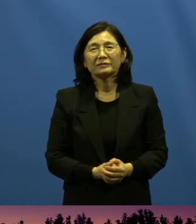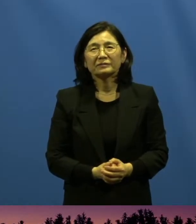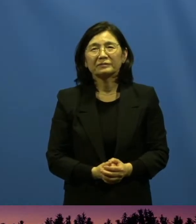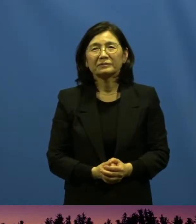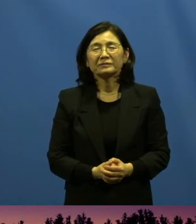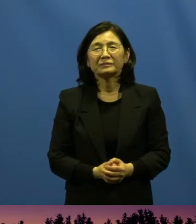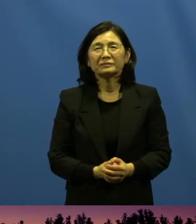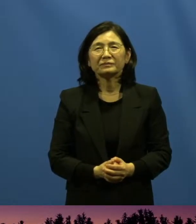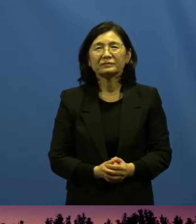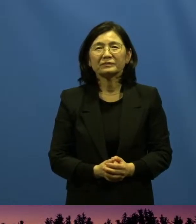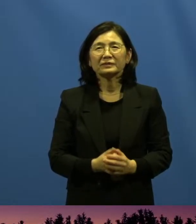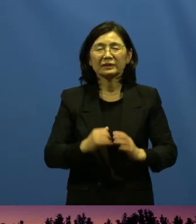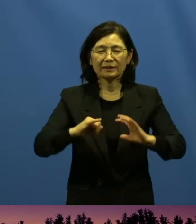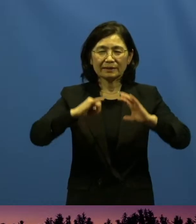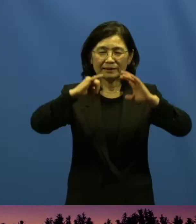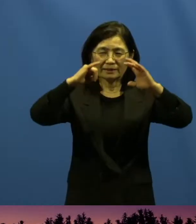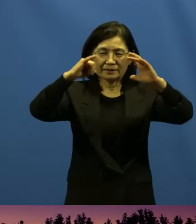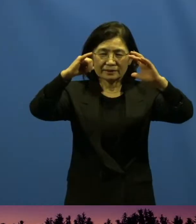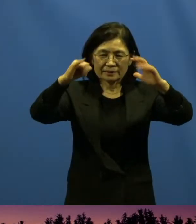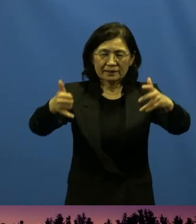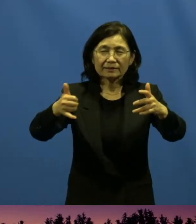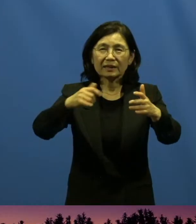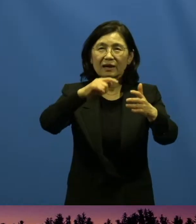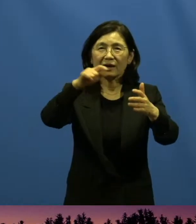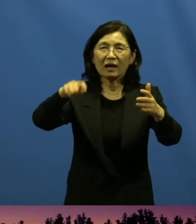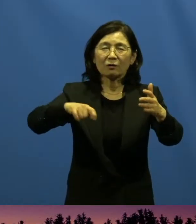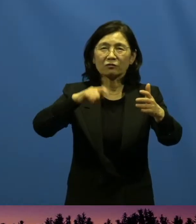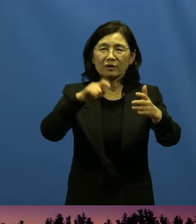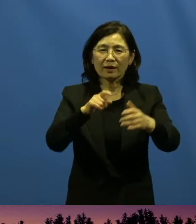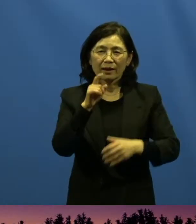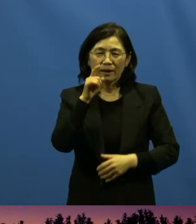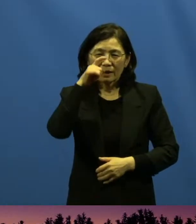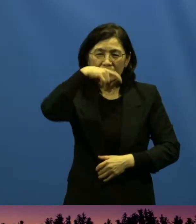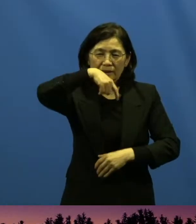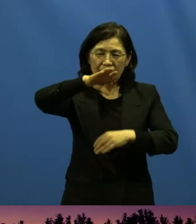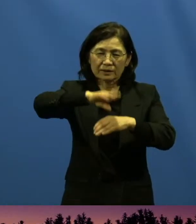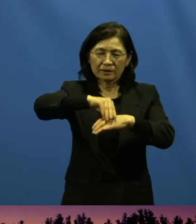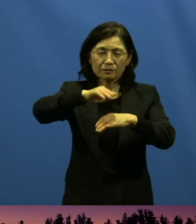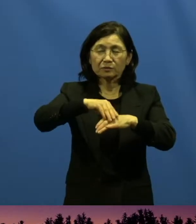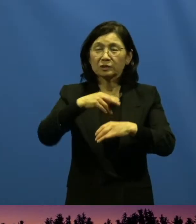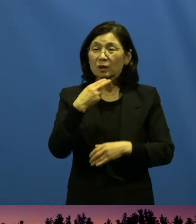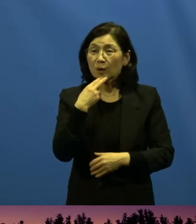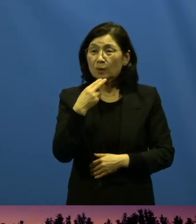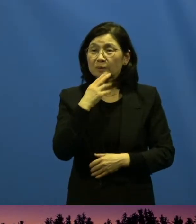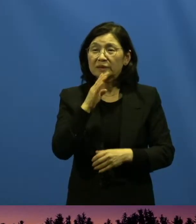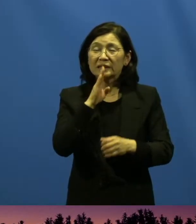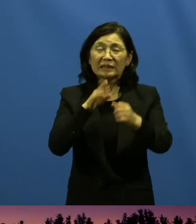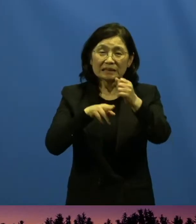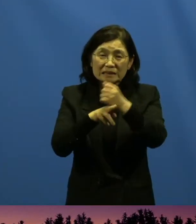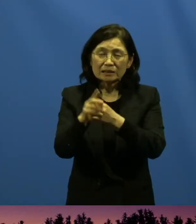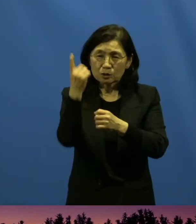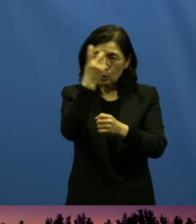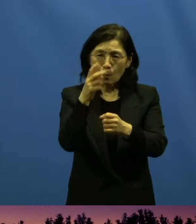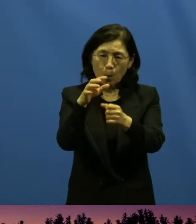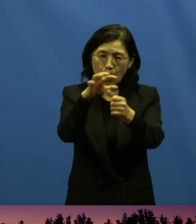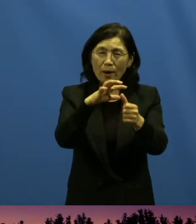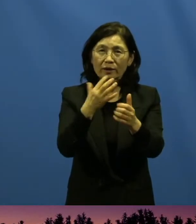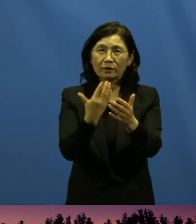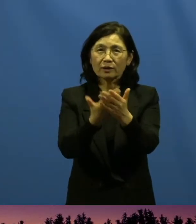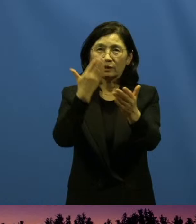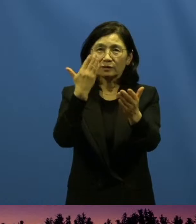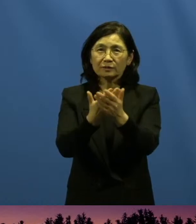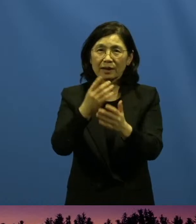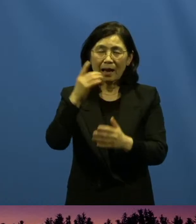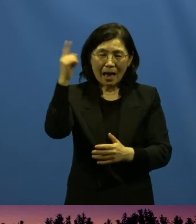이 세상의 세속의 물결에 오염되지 않게 하시고, 진리로 보호하여 주시옵시고,